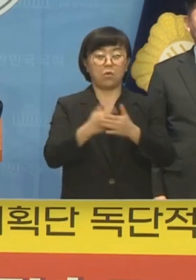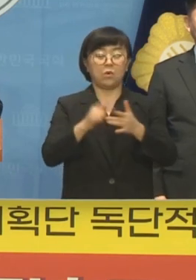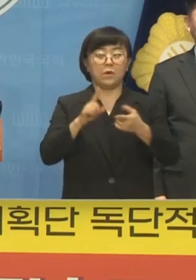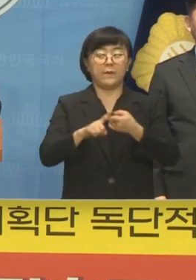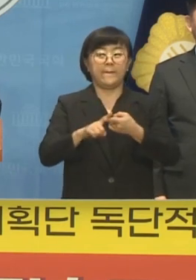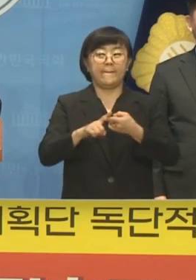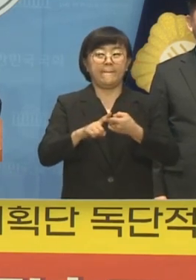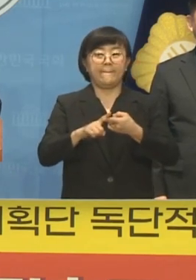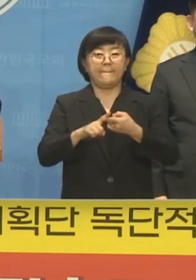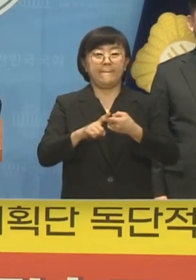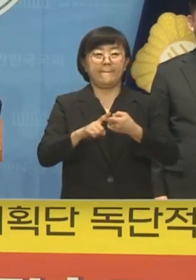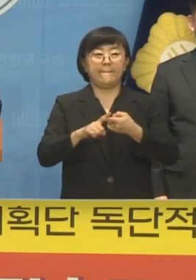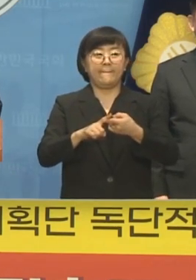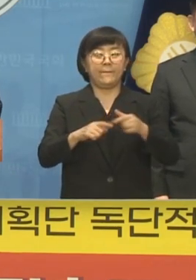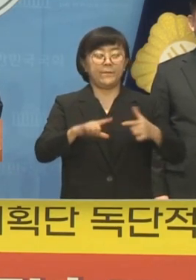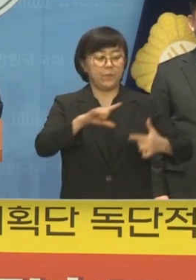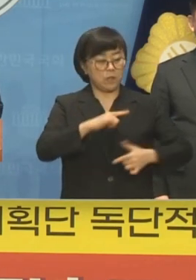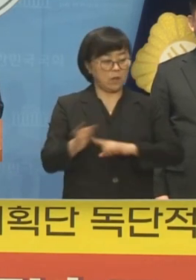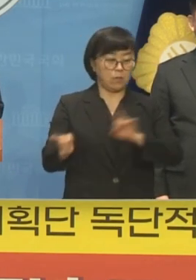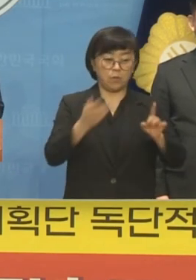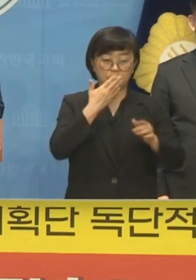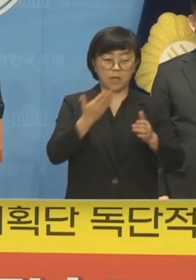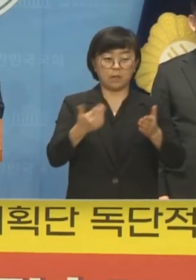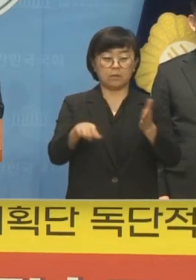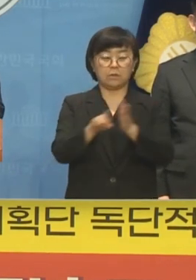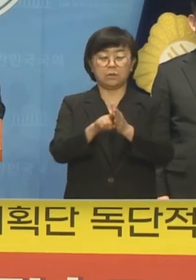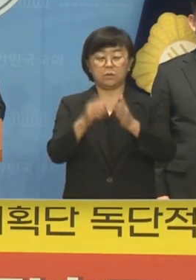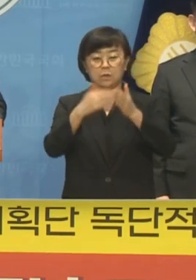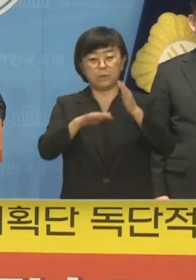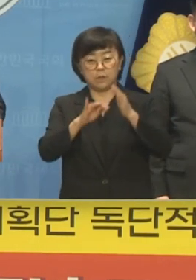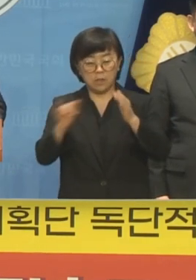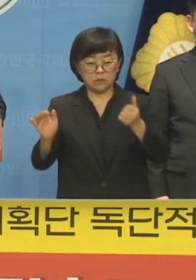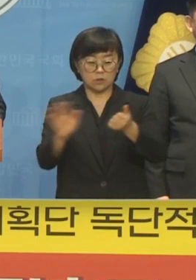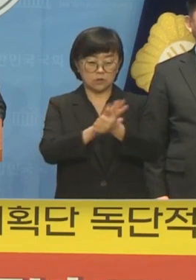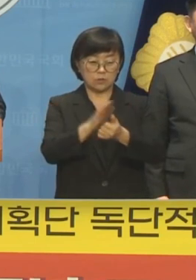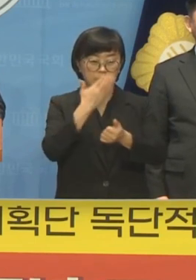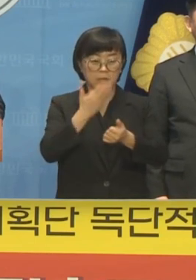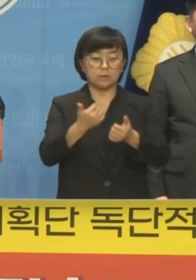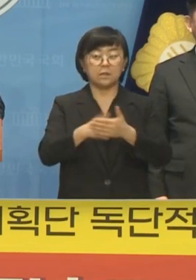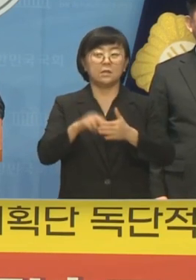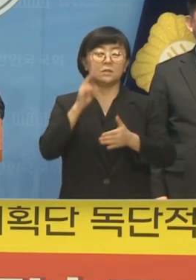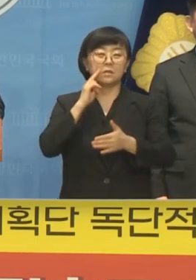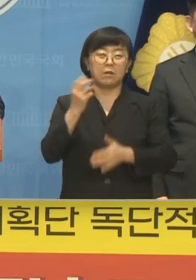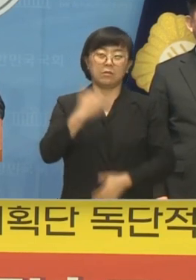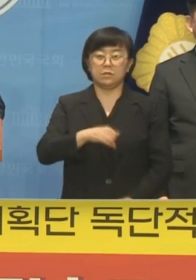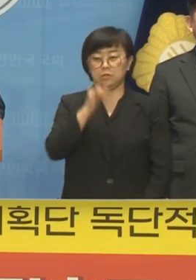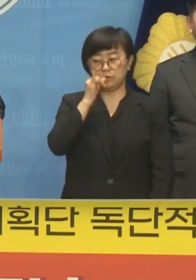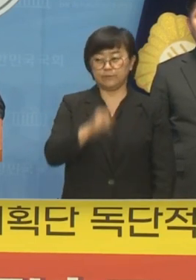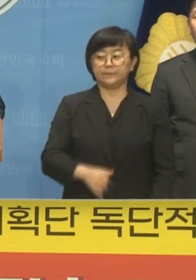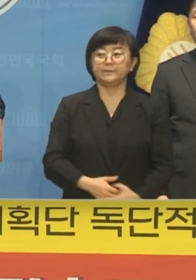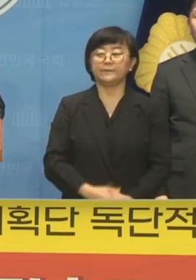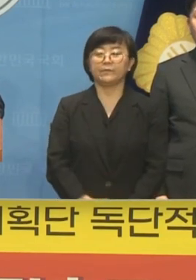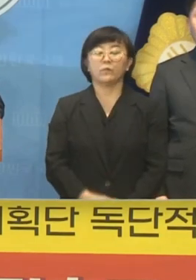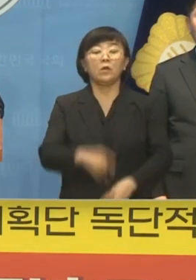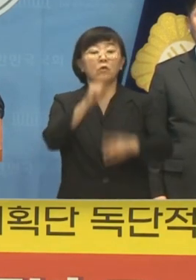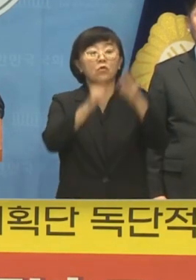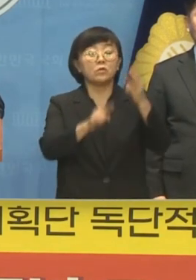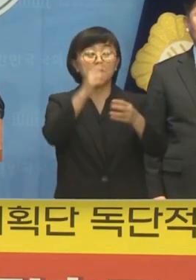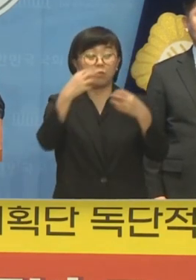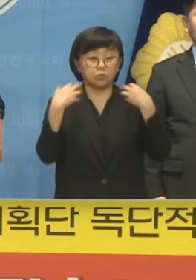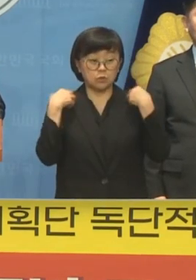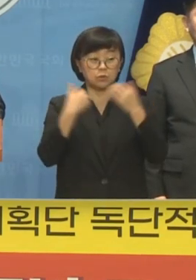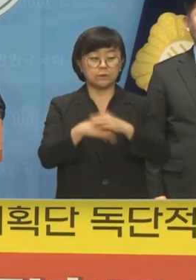희생자와 유족의 명예를 회복하고 아픔을 치유할 수 있을지 심각한 우려가 제기되고 있습니다. 윤석열